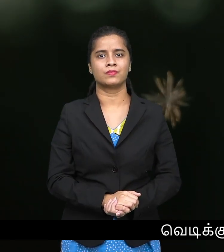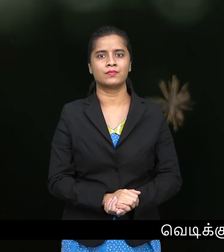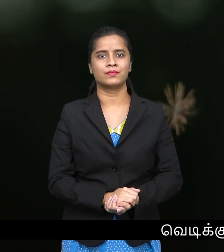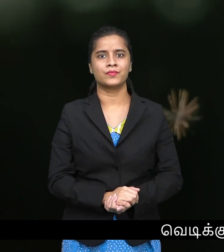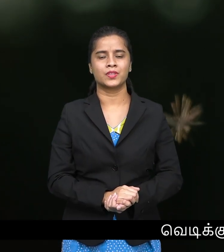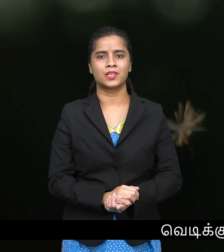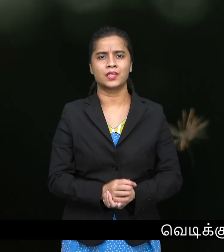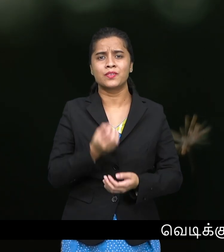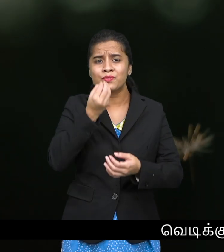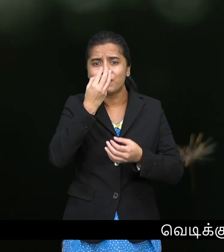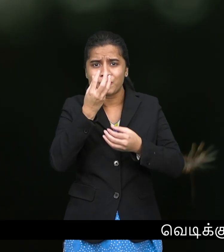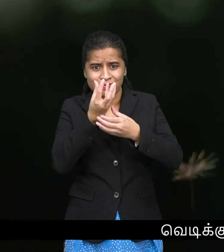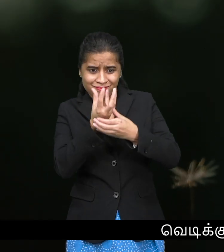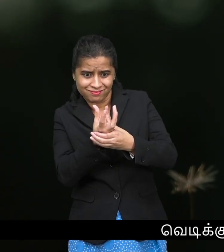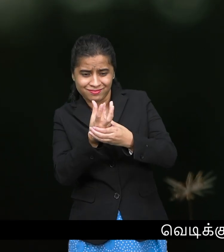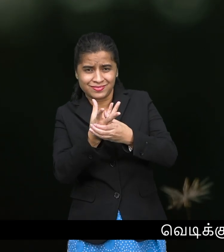வெடிக்கும் பொறிமுறை,